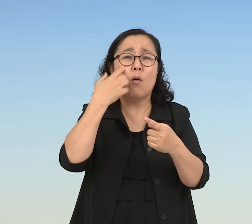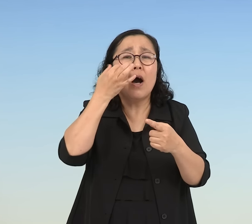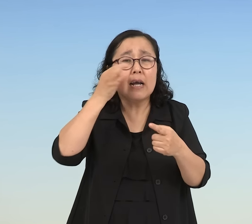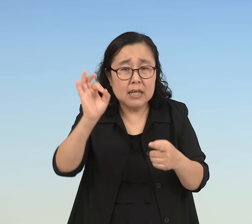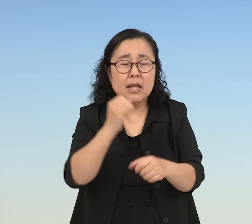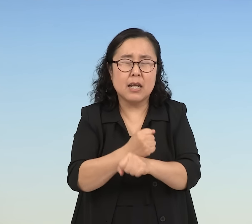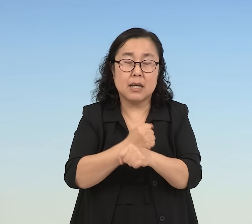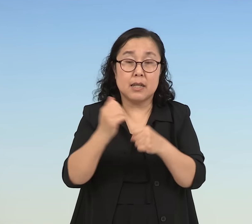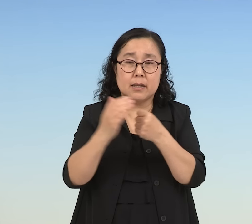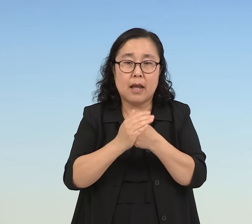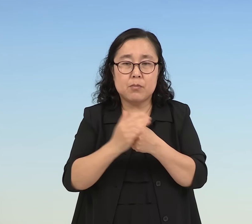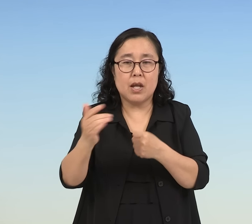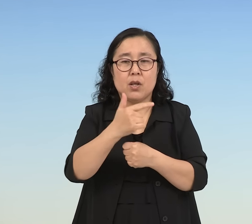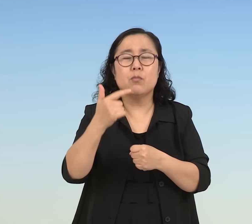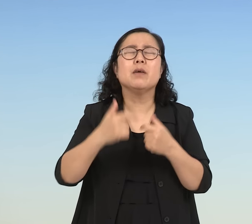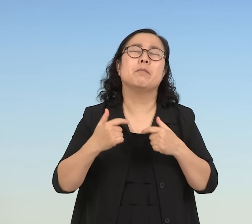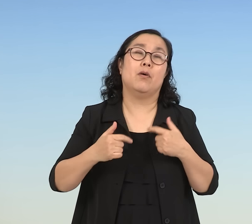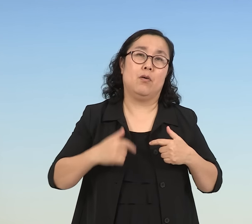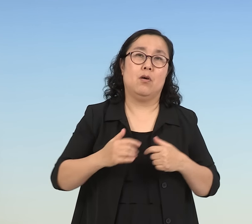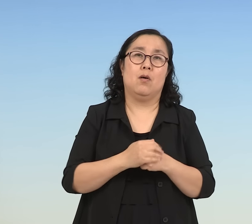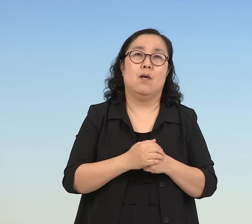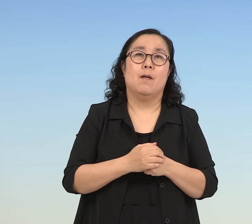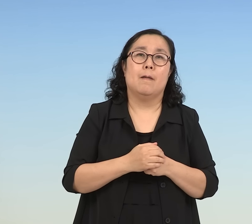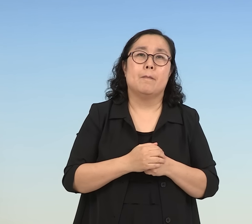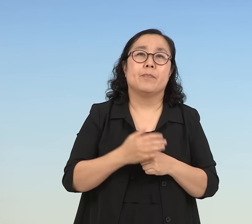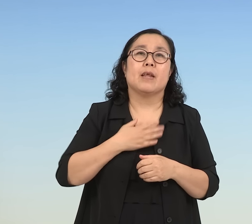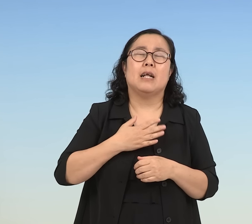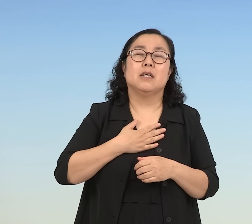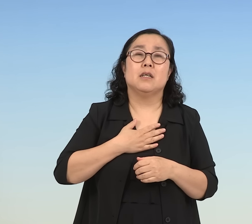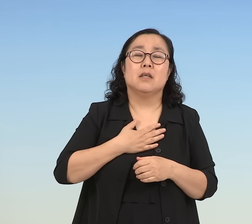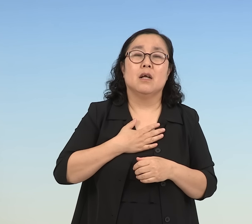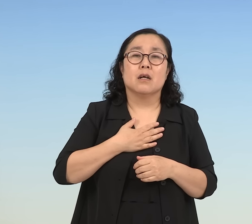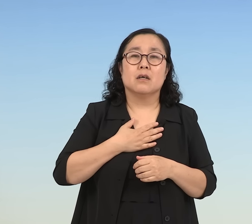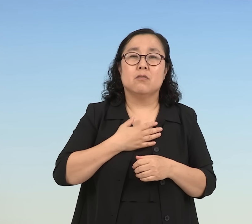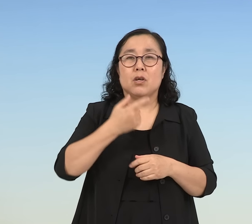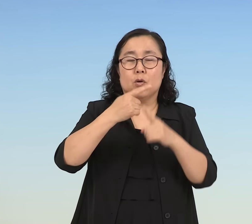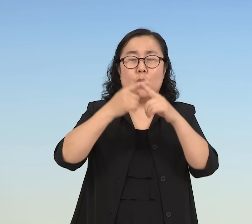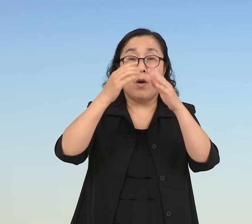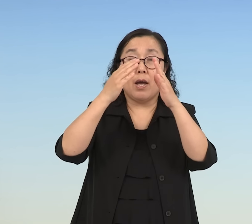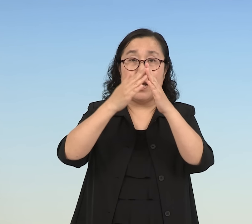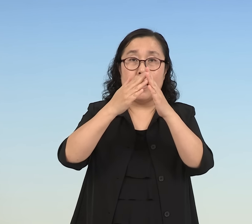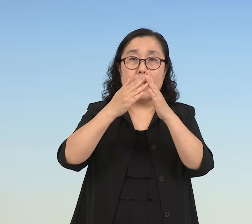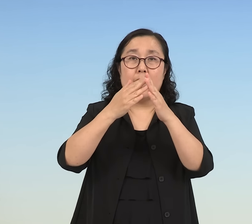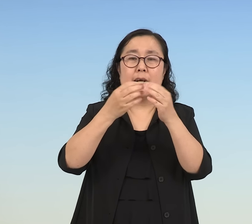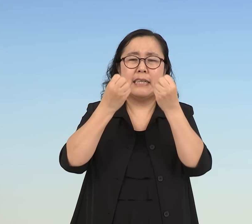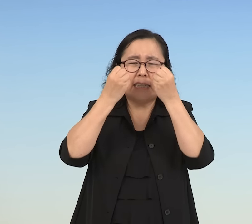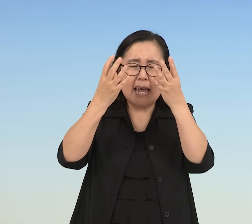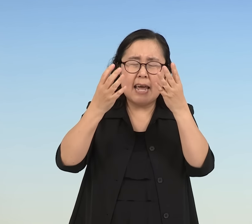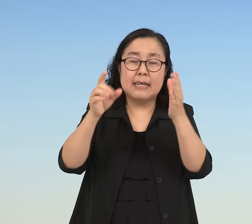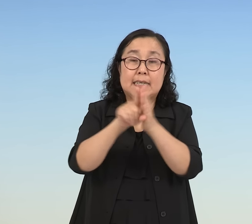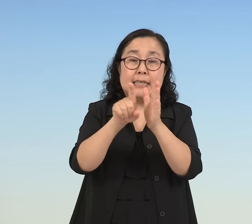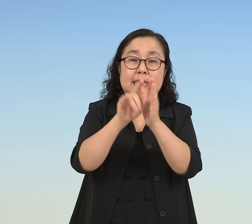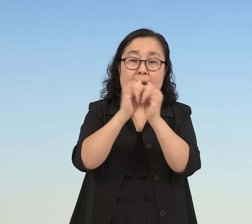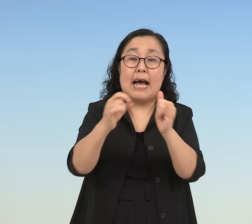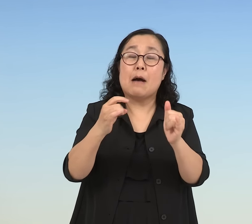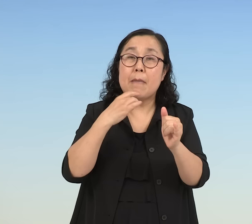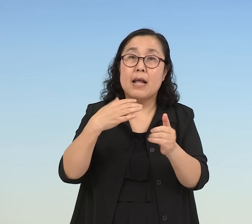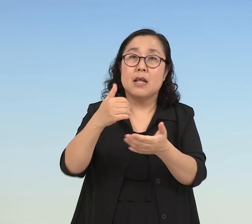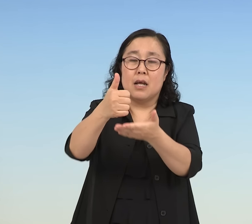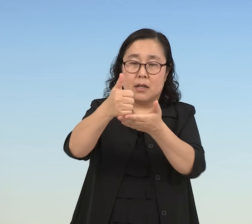교회가 기존 신자 등록을 안 받고부터 너무 기쁜 걸 깨닫고 있습니다. 옛날에 원래 믿던 신자,